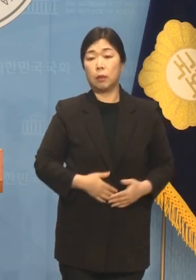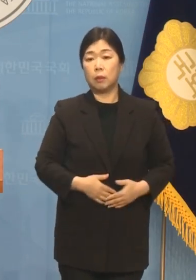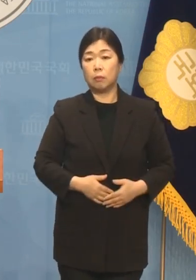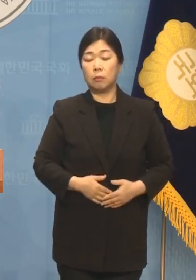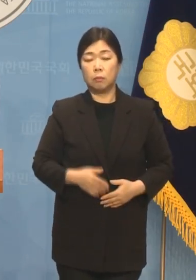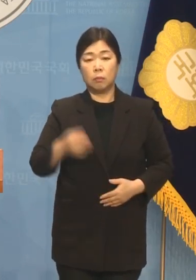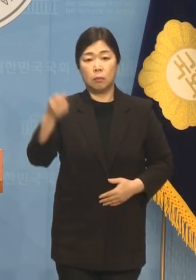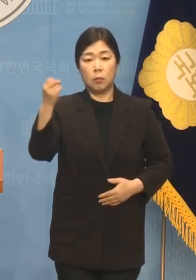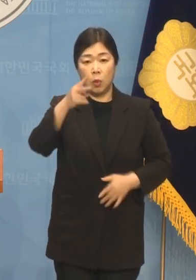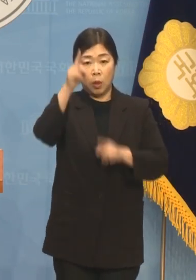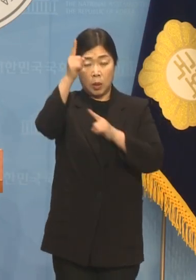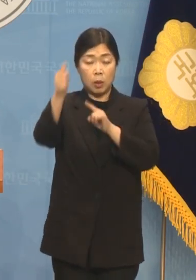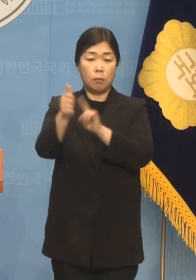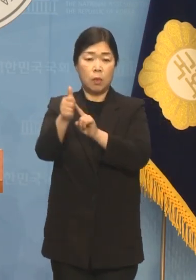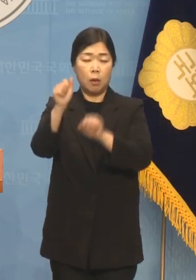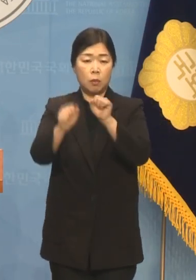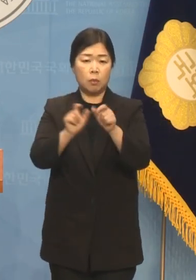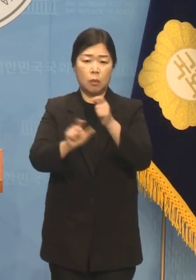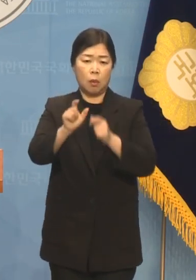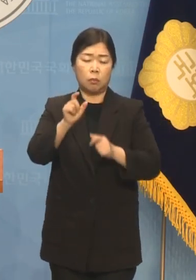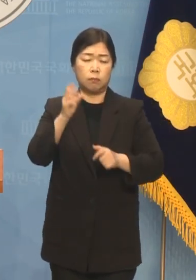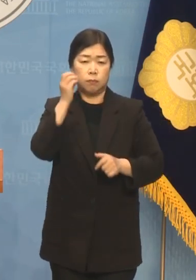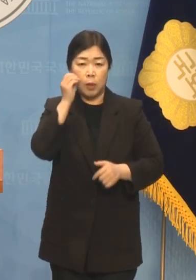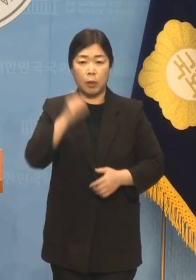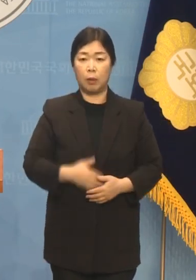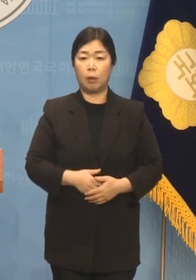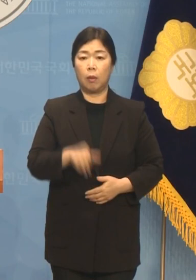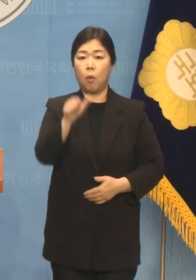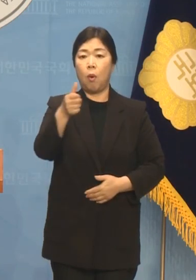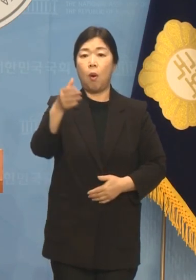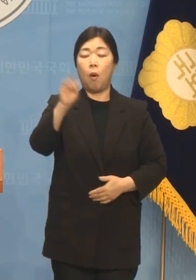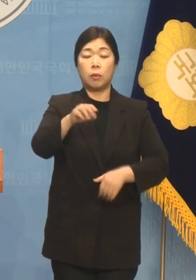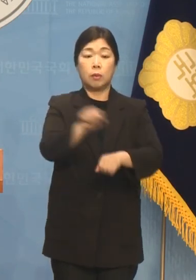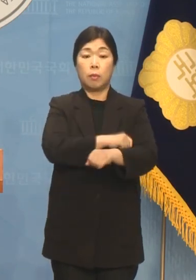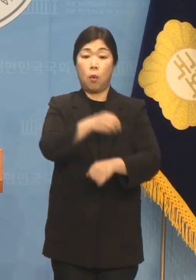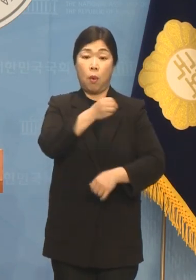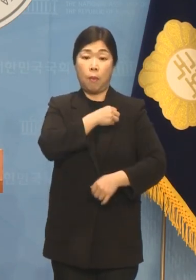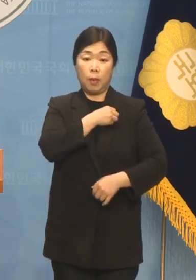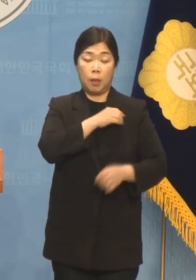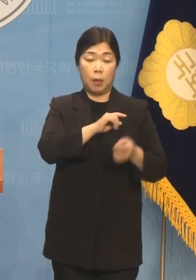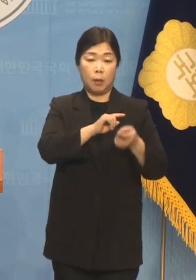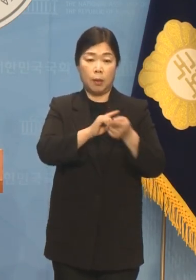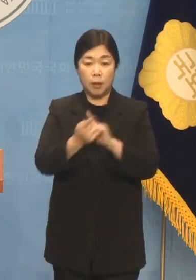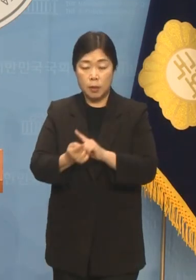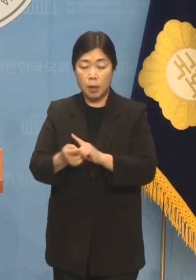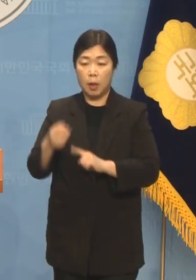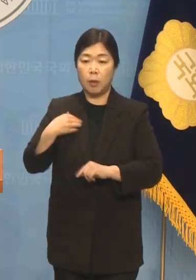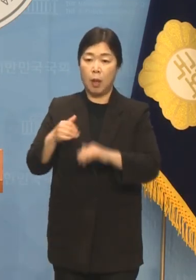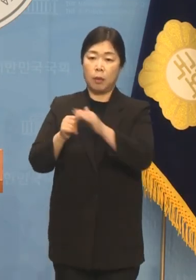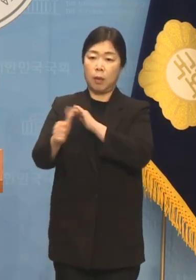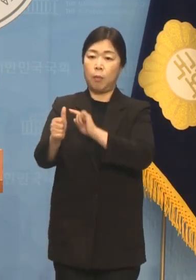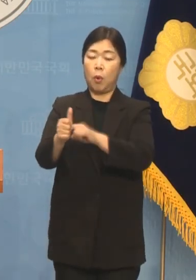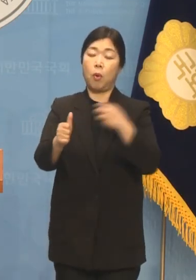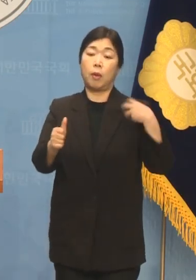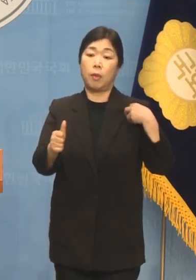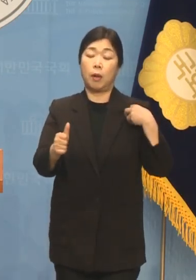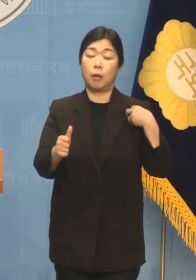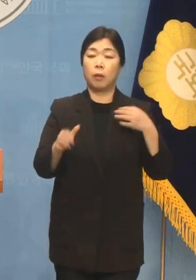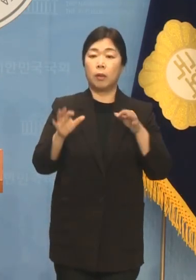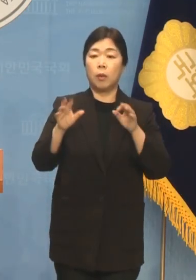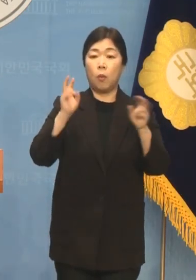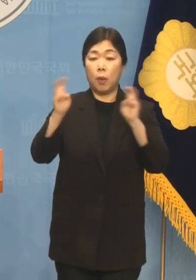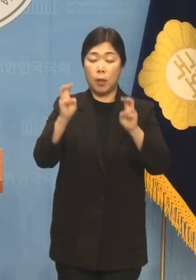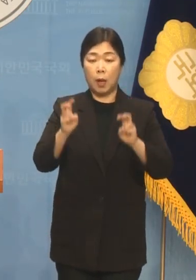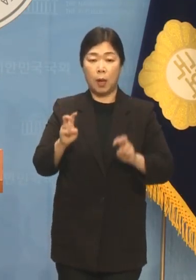더욱 의심스럽습니다. 5억 원의 특별당비 대신 자신이 대표를 맡고 있는 대부업체